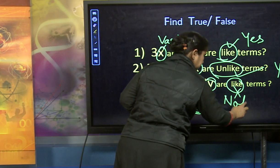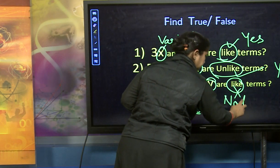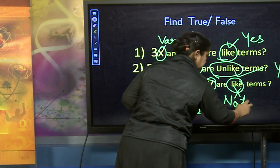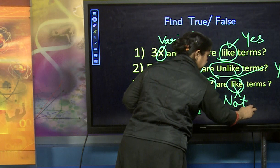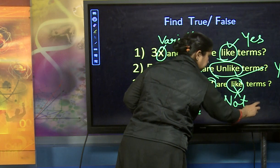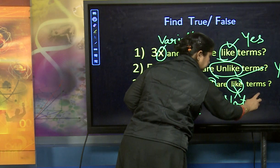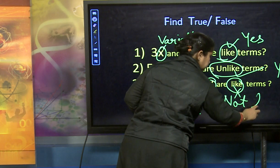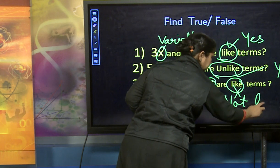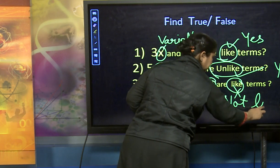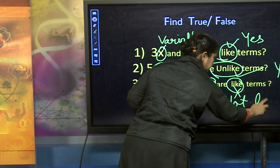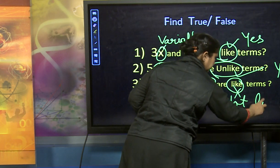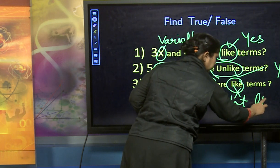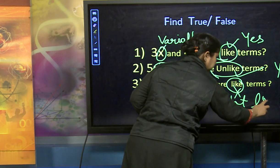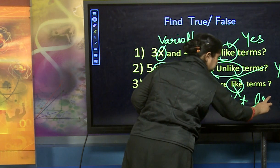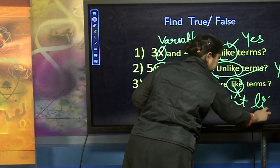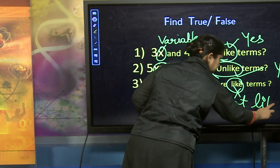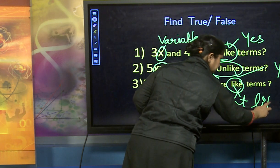नॉट लाइक थिस